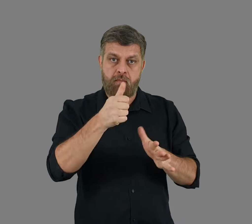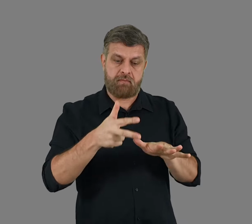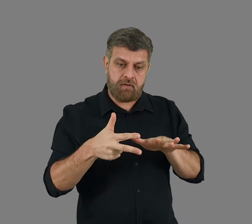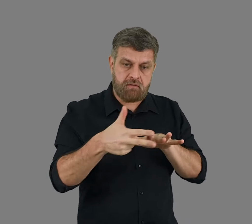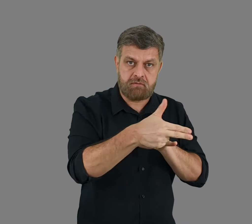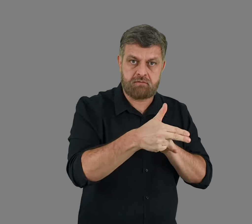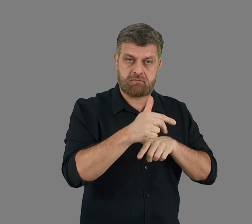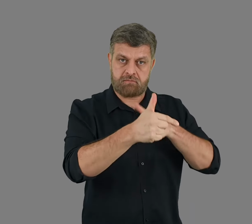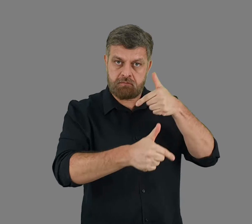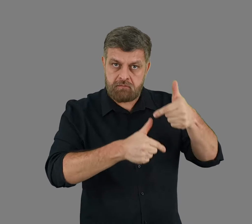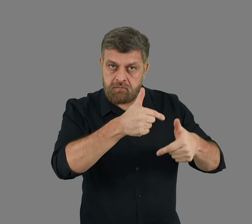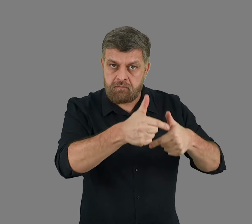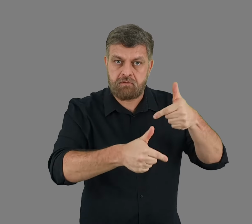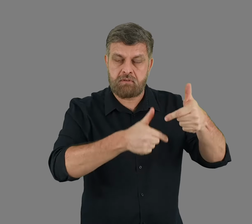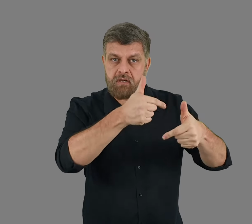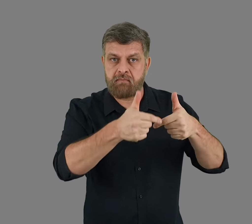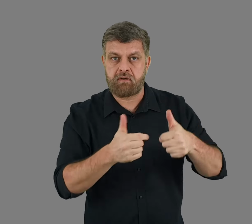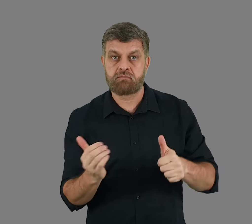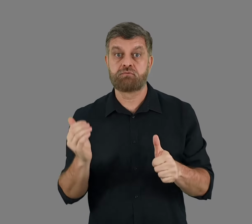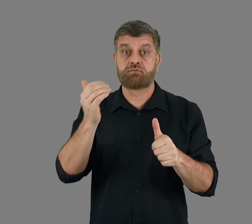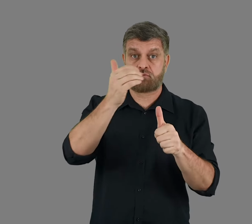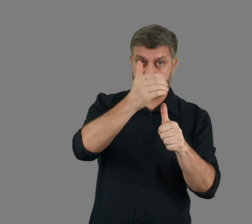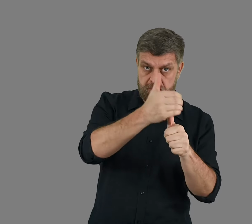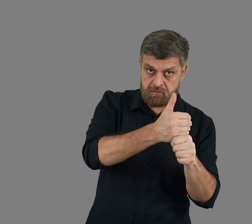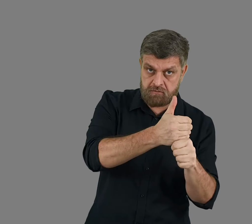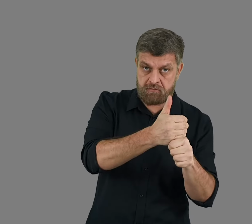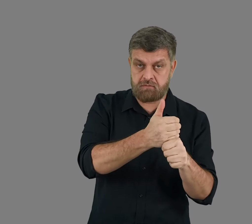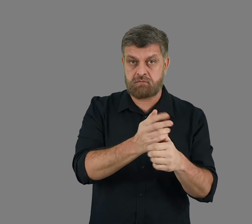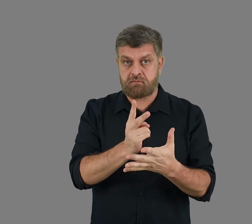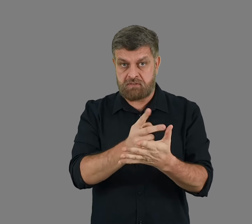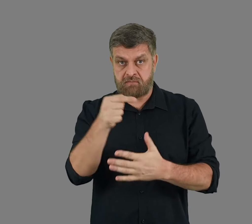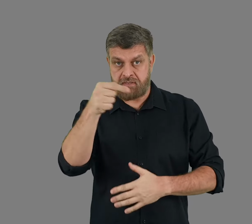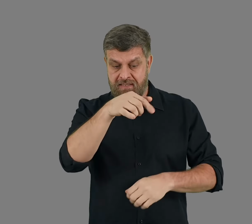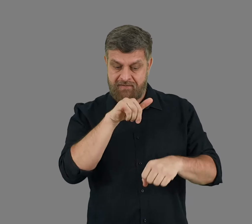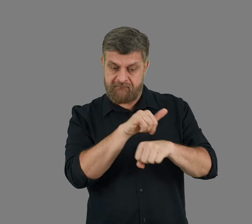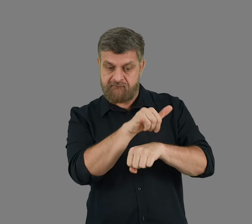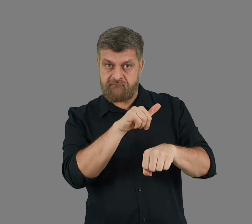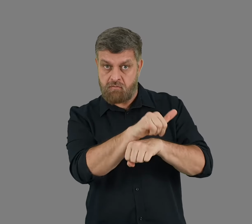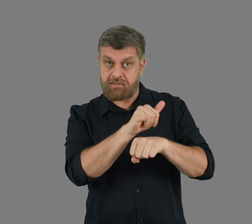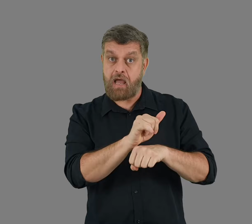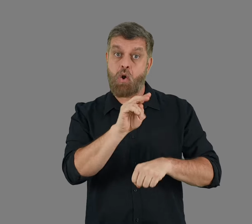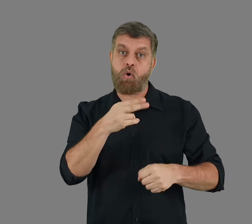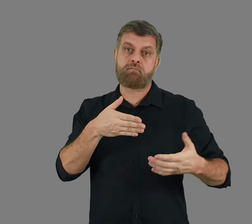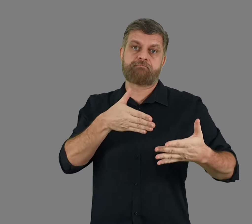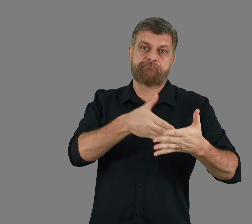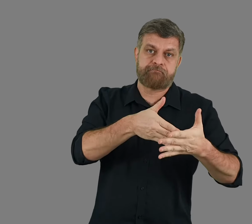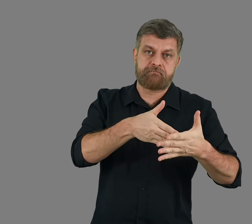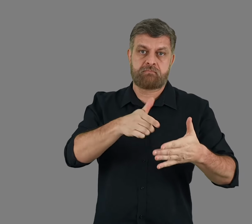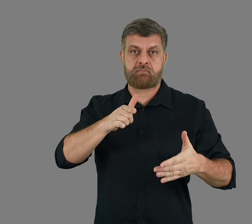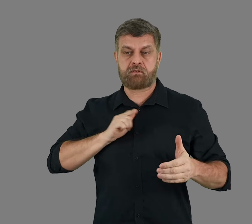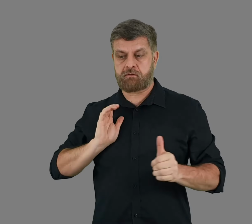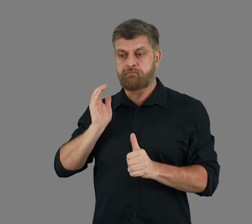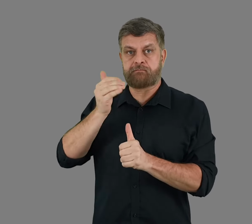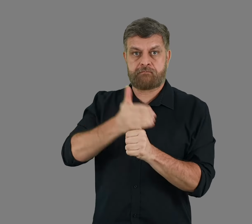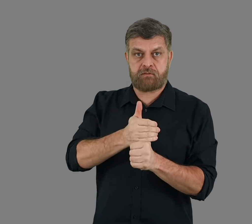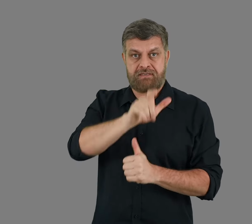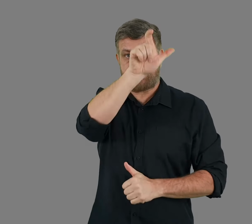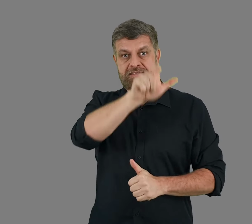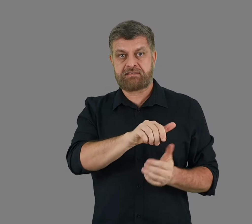suas funções, substituindo o primeiro tesoureiro em suas faltas e impedimentos, e assumindo o cargo em caso de renúncia ou